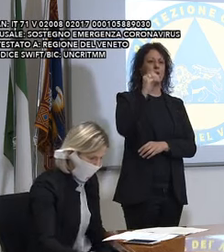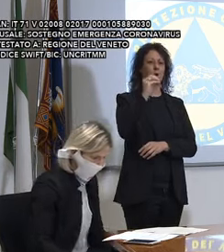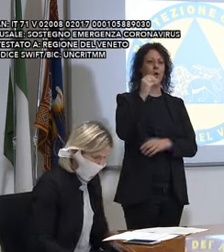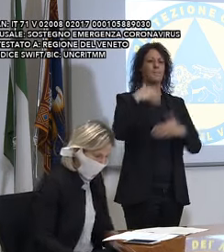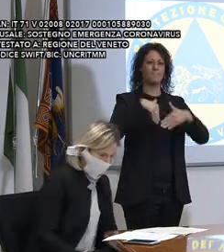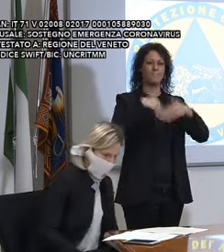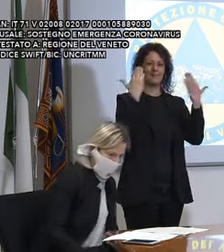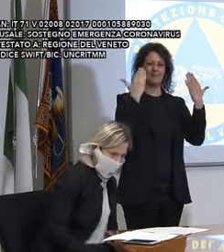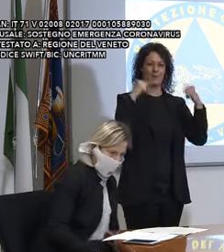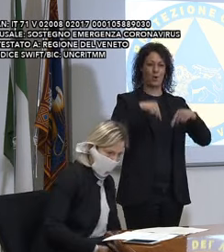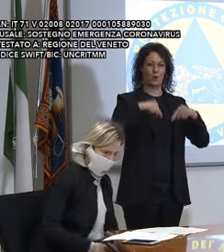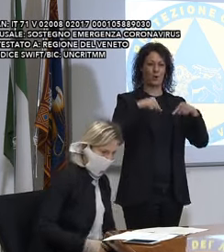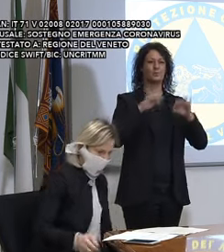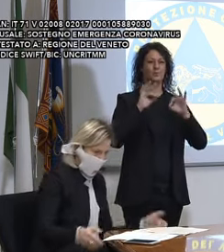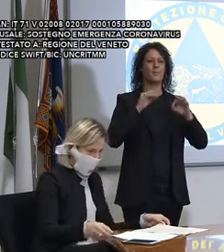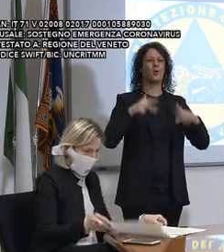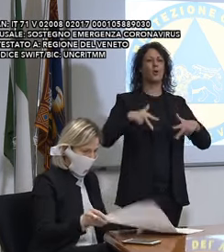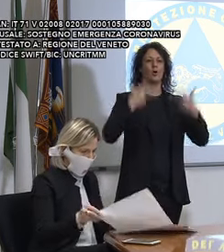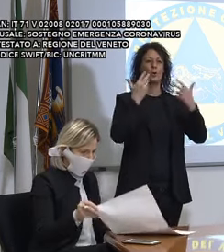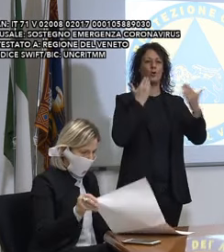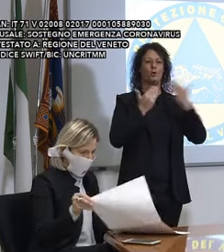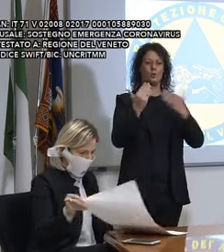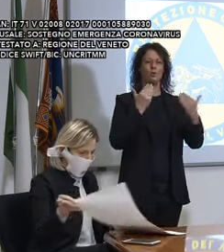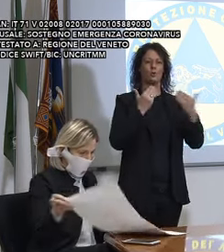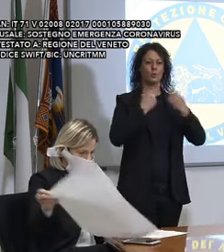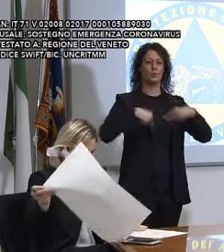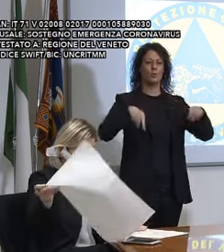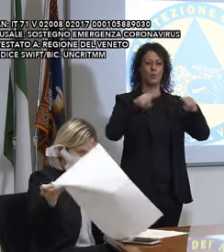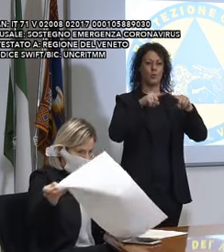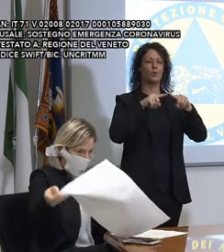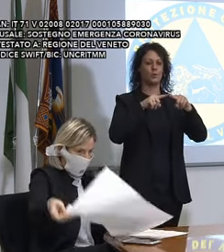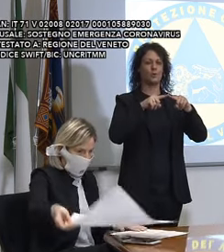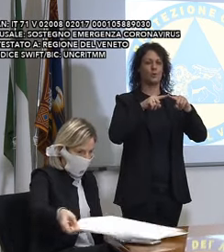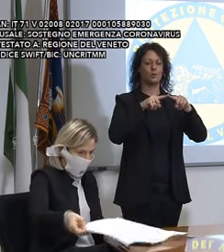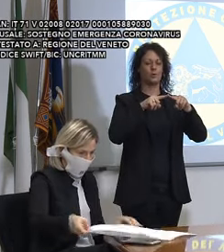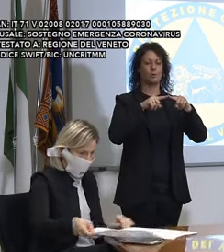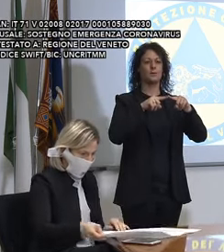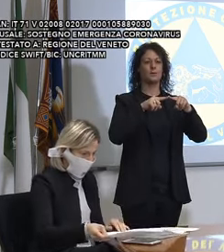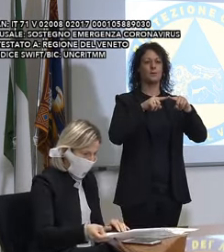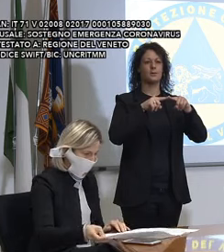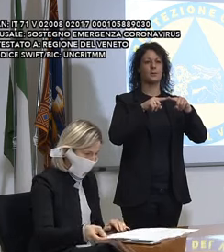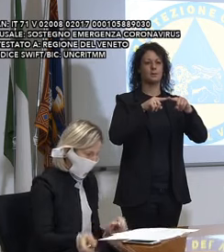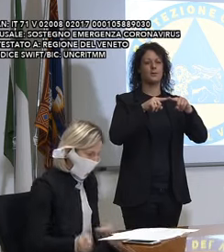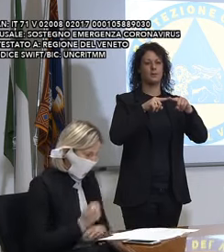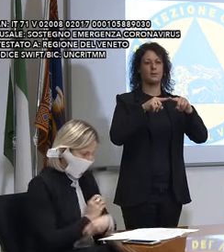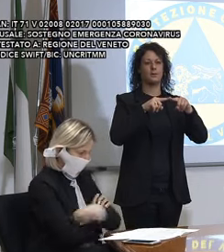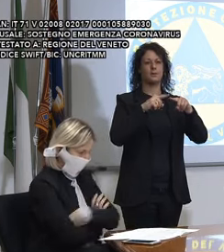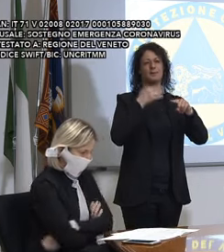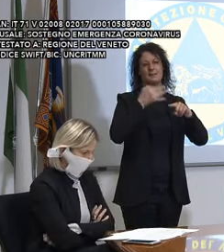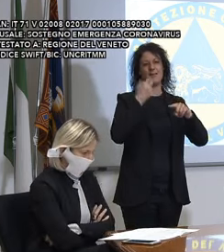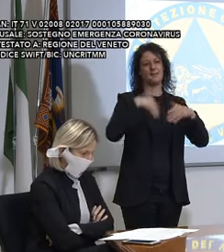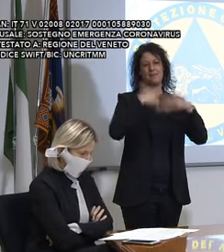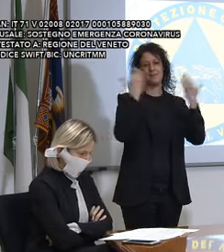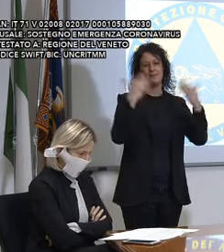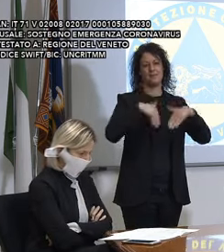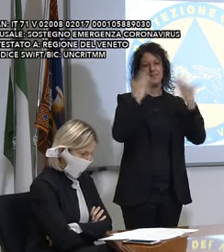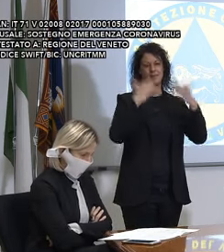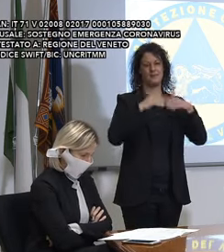riunione del mattino per la partita, la videoconferenza che facciamo tutti i